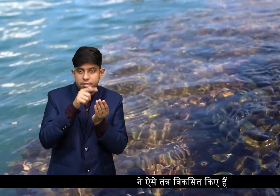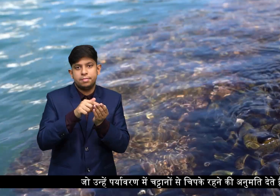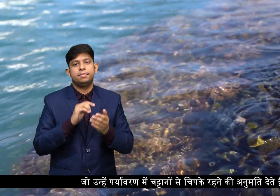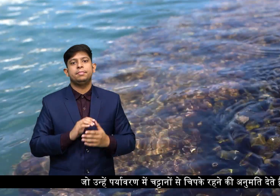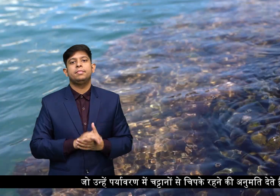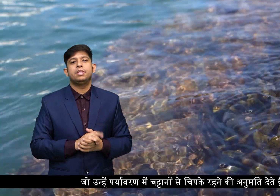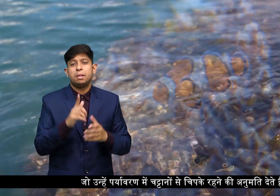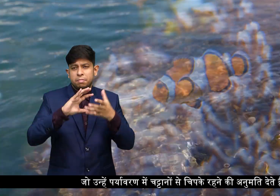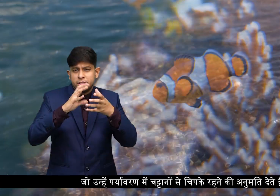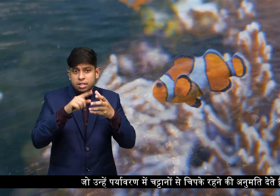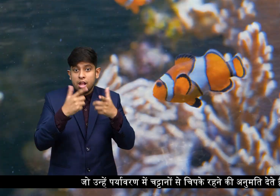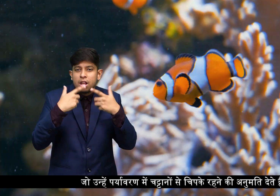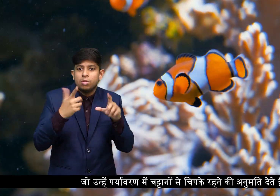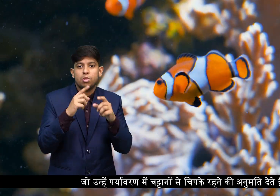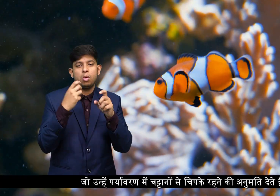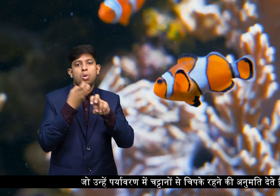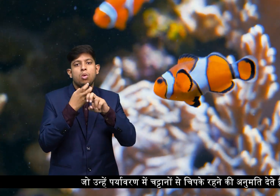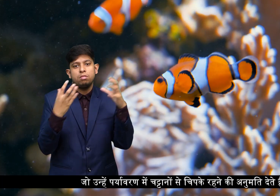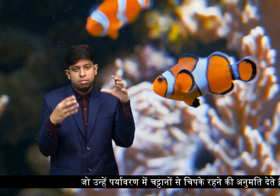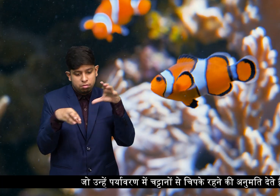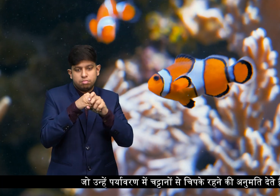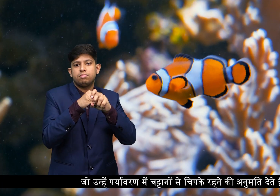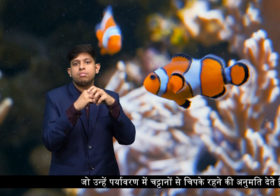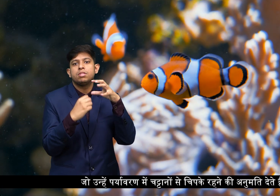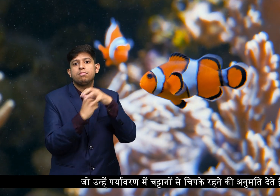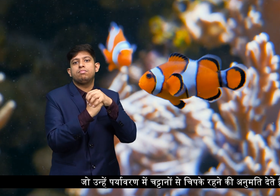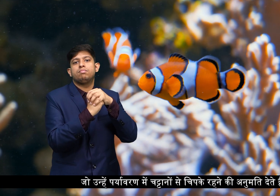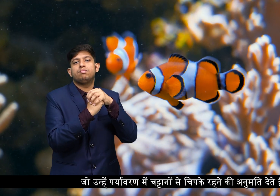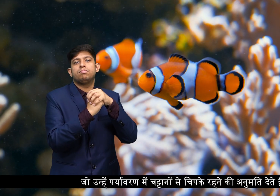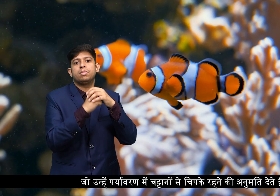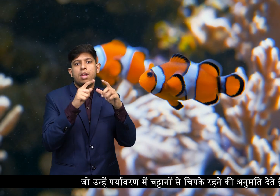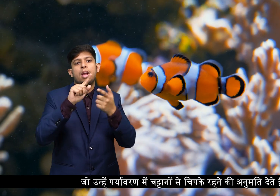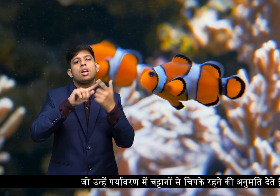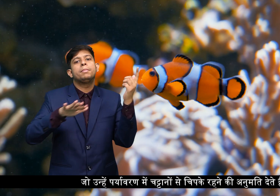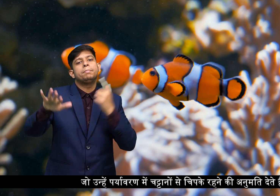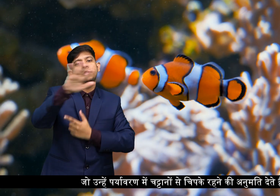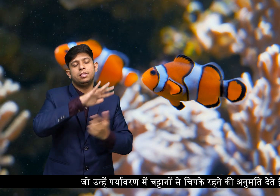जो उन्हें पर्यावरण में चट्टानों से चिपके रहने की अनुमति देते हैं।